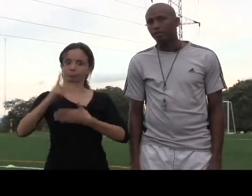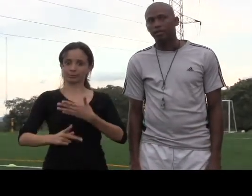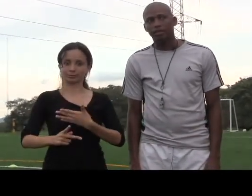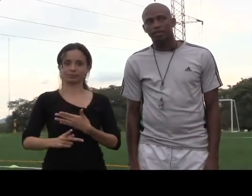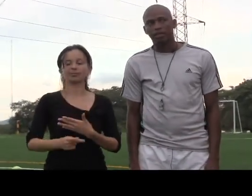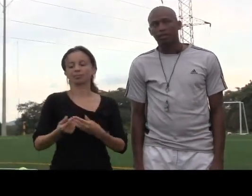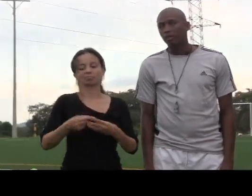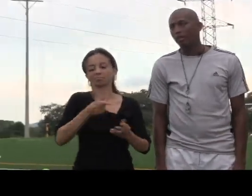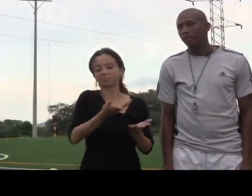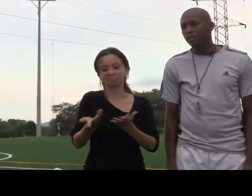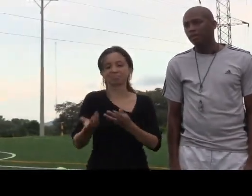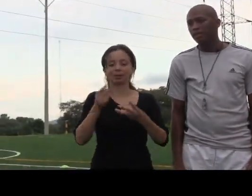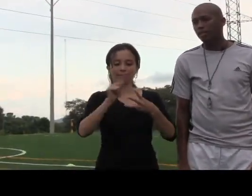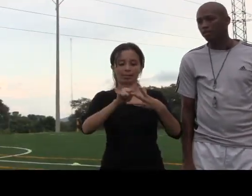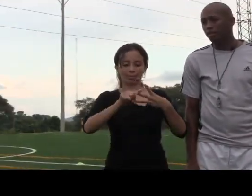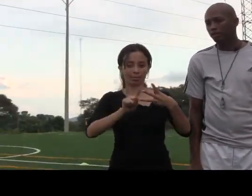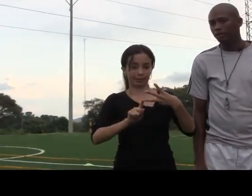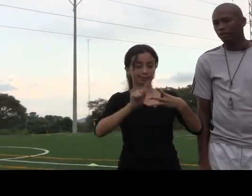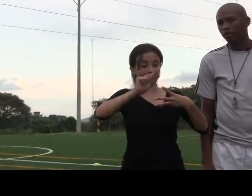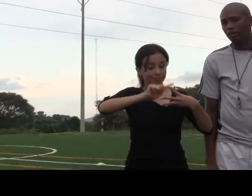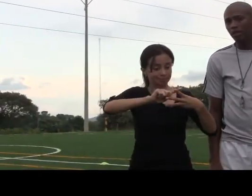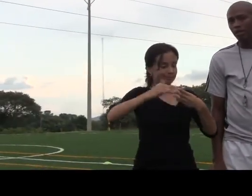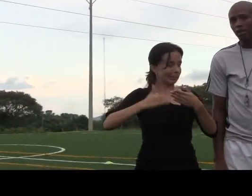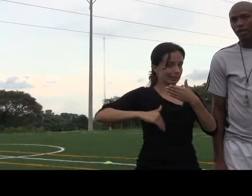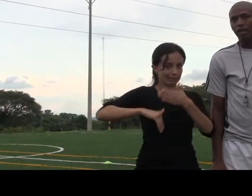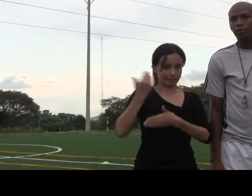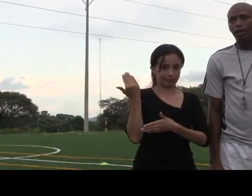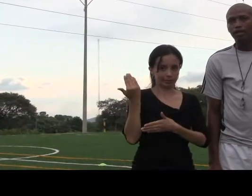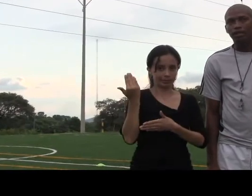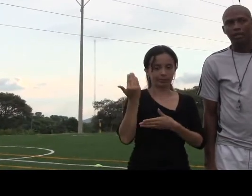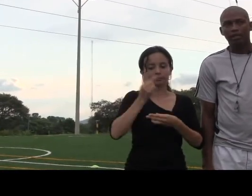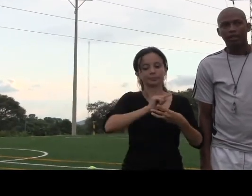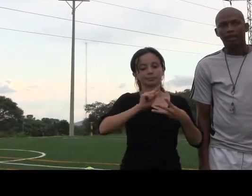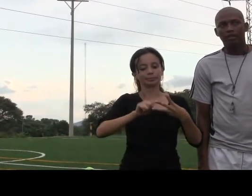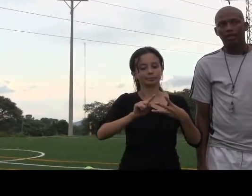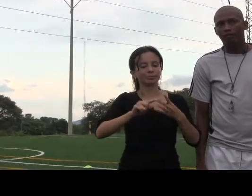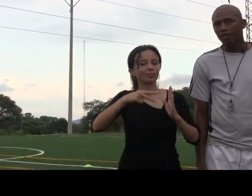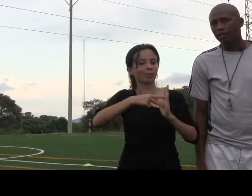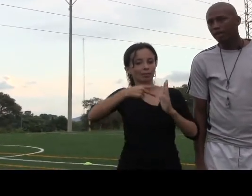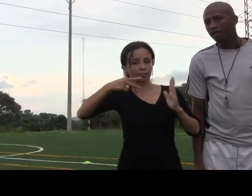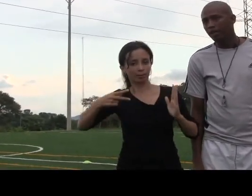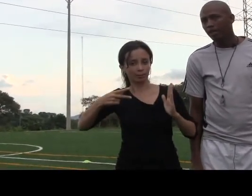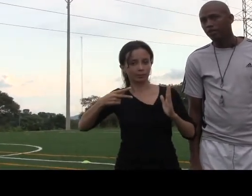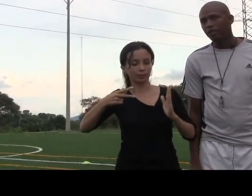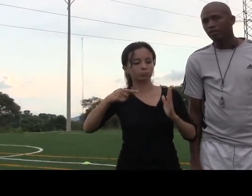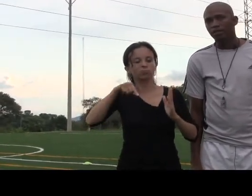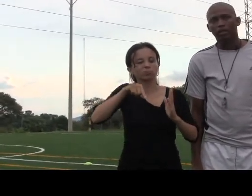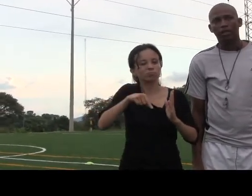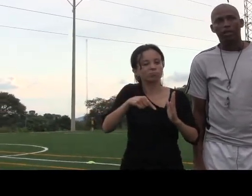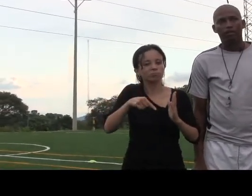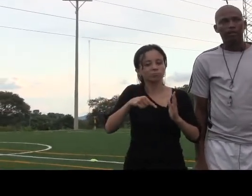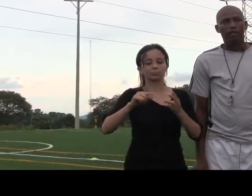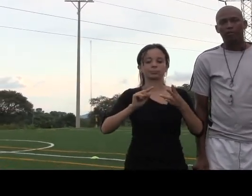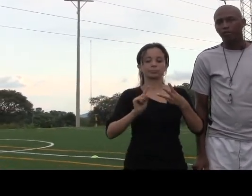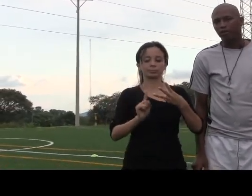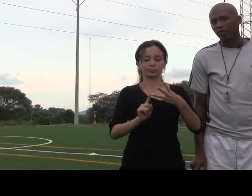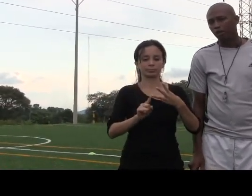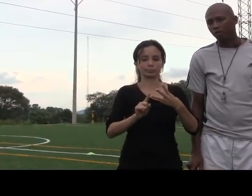3 fases. La fase de iniciación, ¿sí? La parte técnica, la fase técnica y la fase de